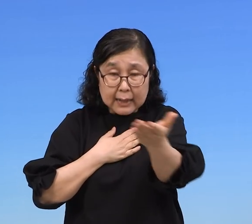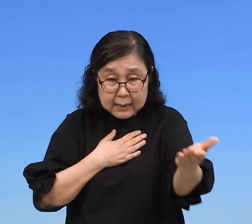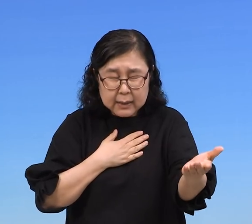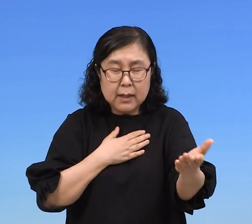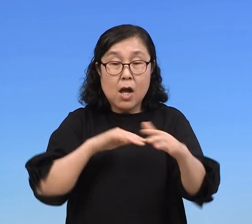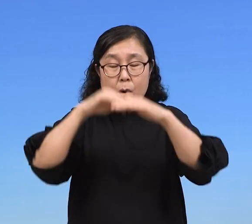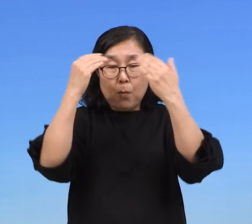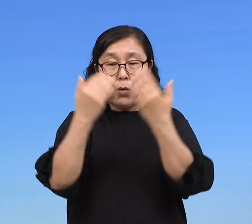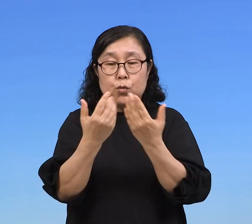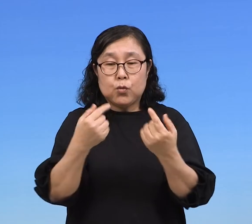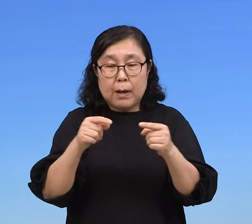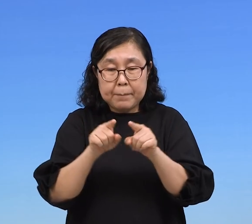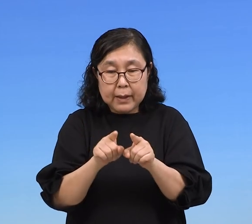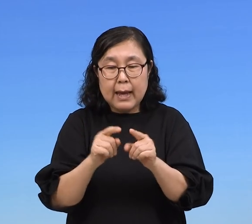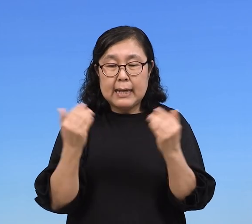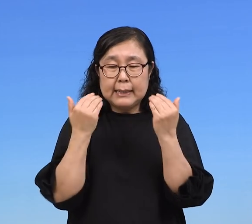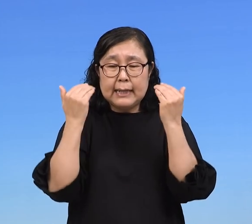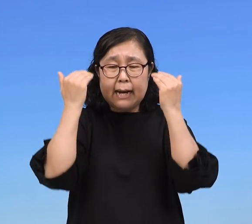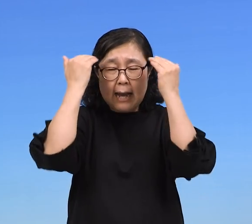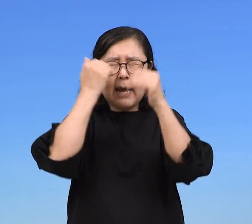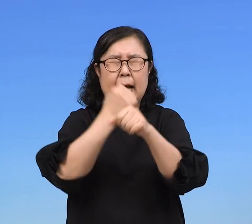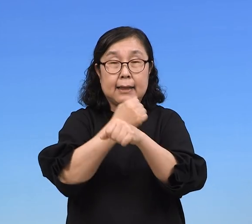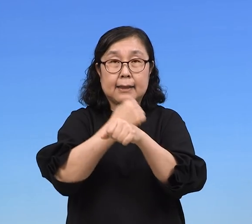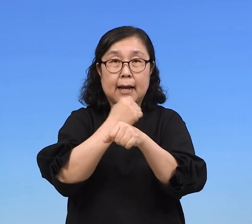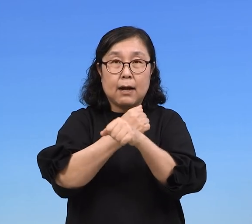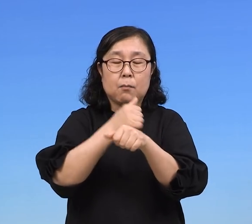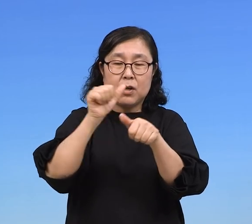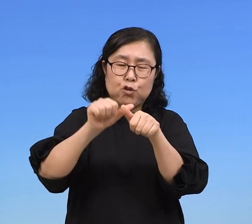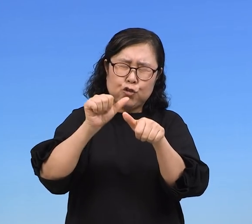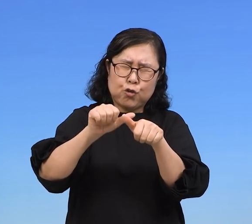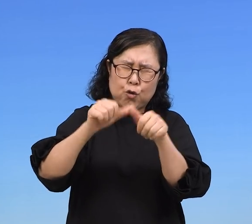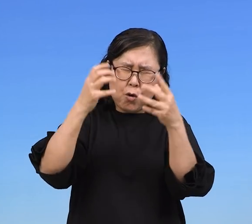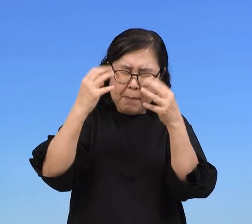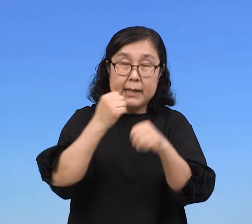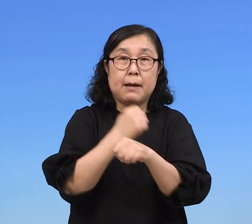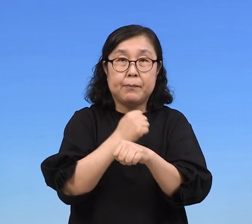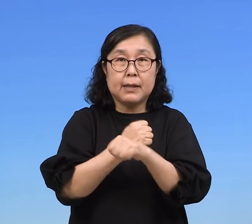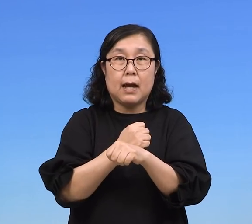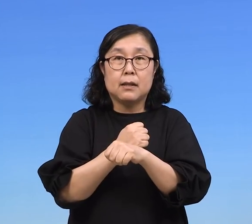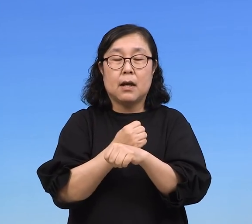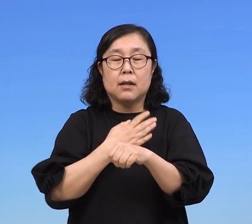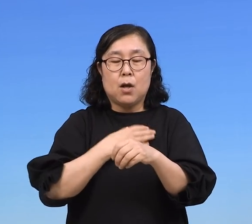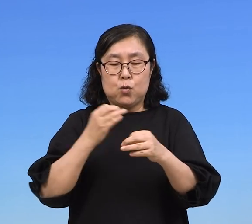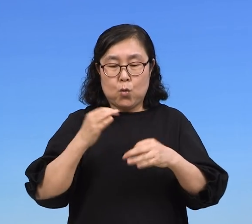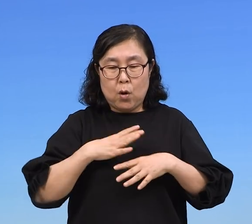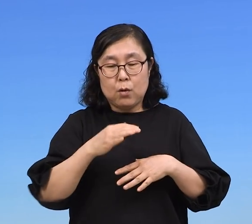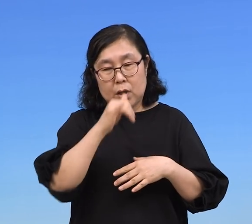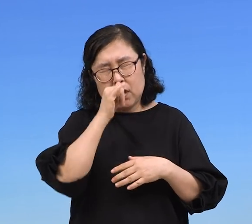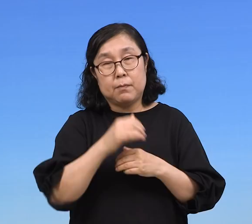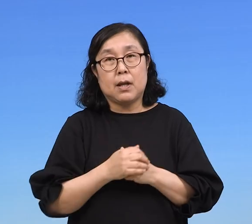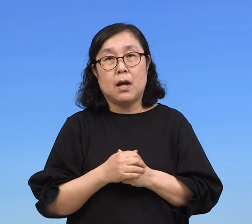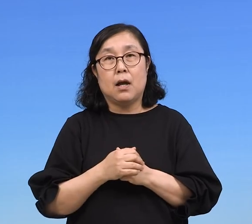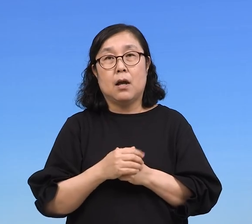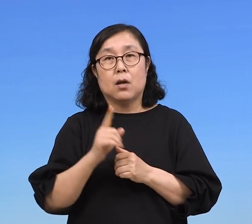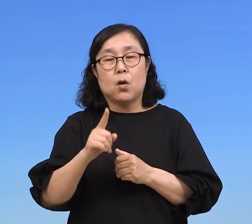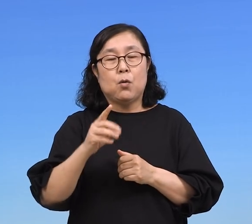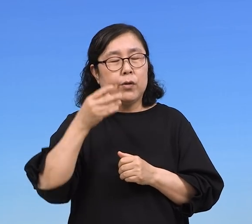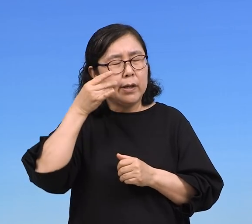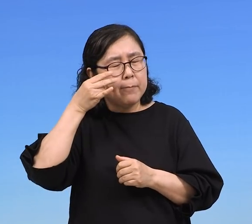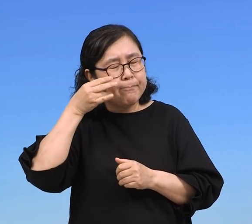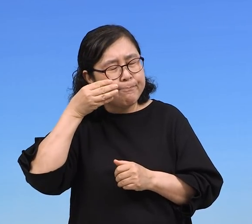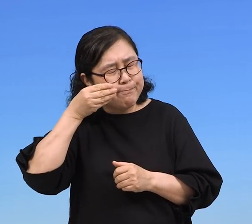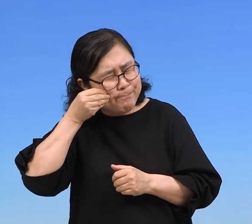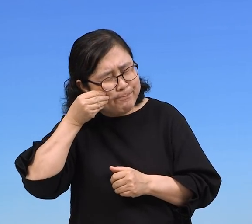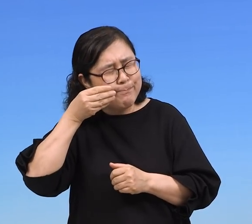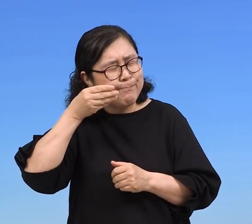우리 같이 성장해야 된다, 같이 자라야 된다, 이런 잔소리를 엄청 제가 많이 하는데, 내가 놀라는 게요, 다